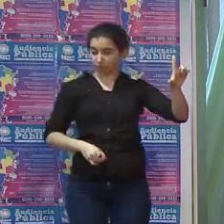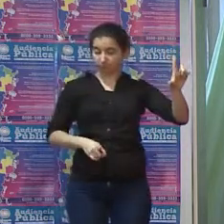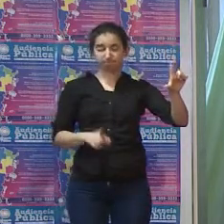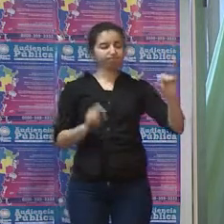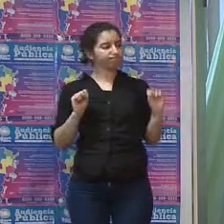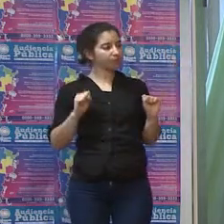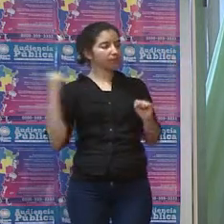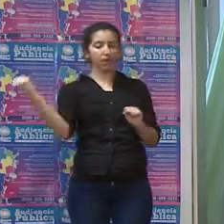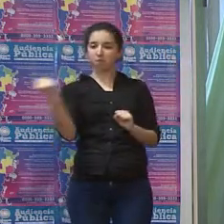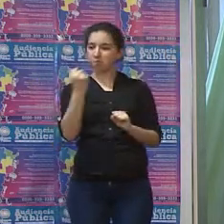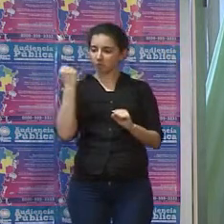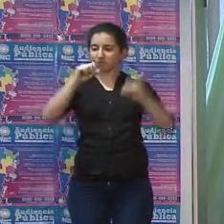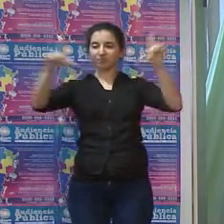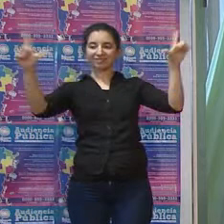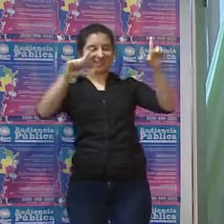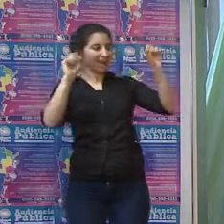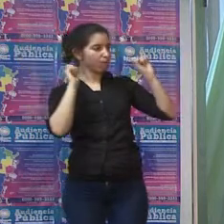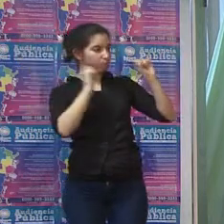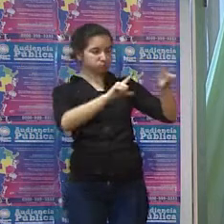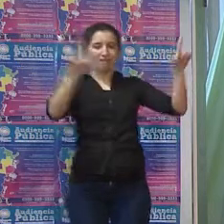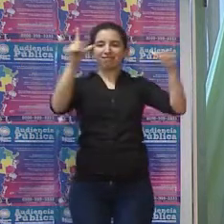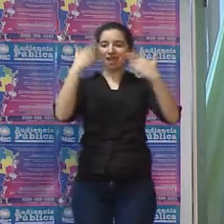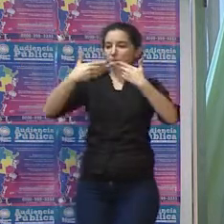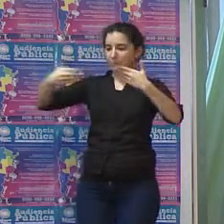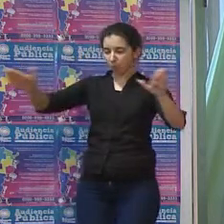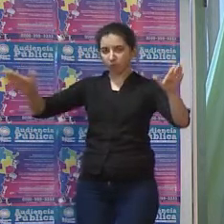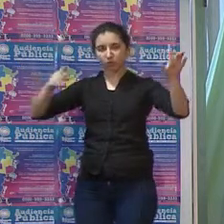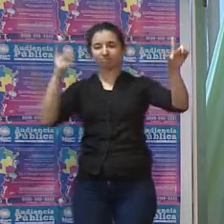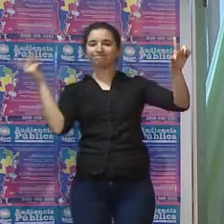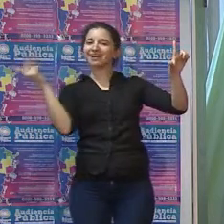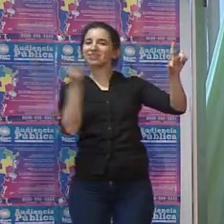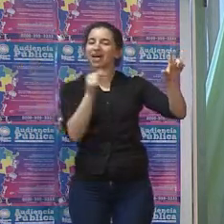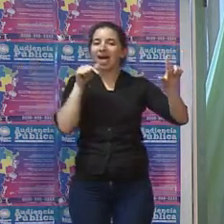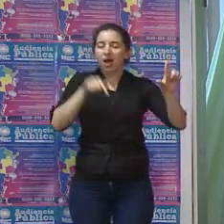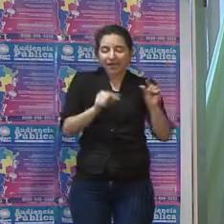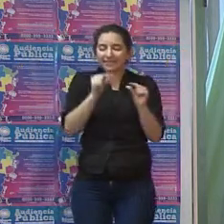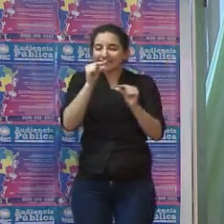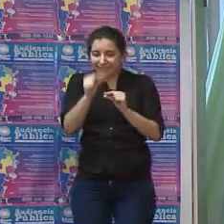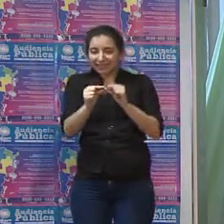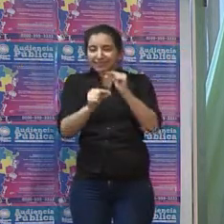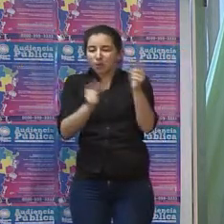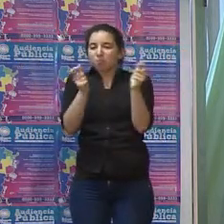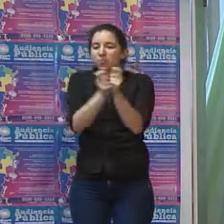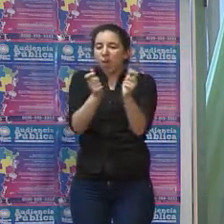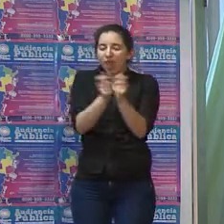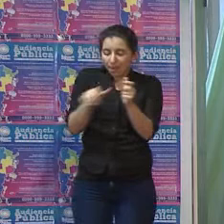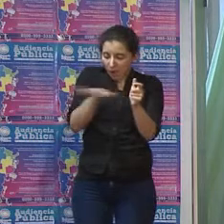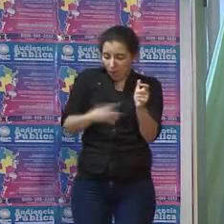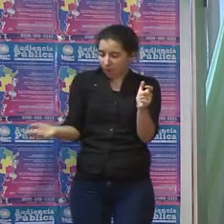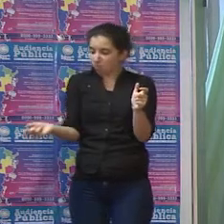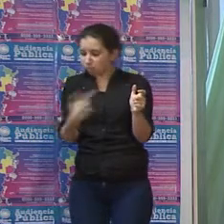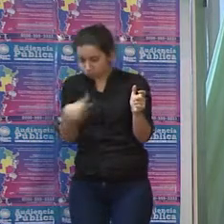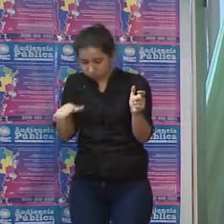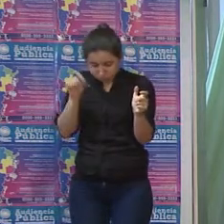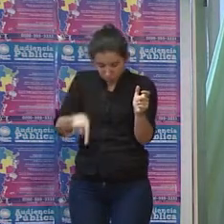Reconocemos que desde los medios locales y canales públicos se están comenzando a realizar programas que muestran nuestra realidad y que cada